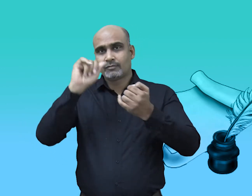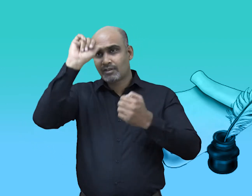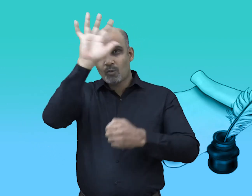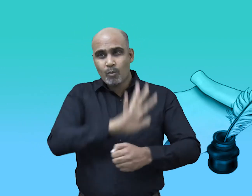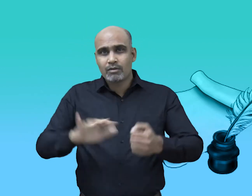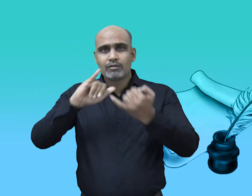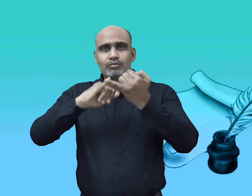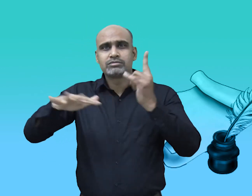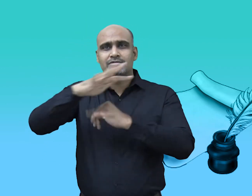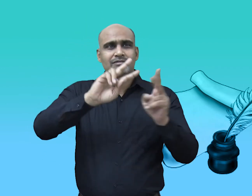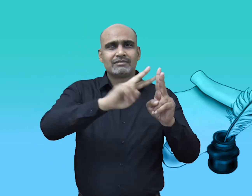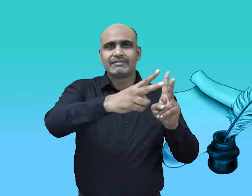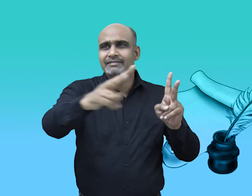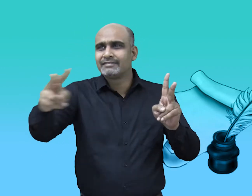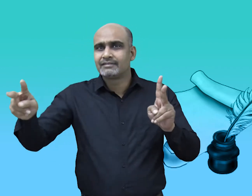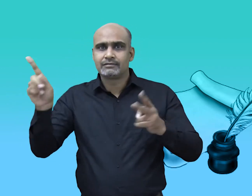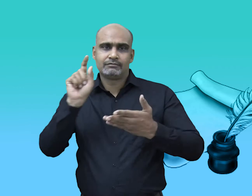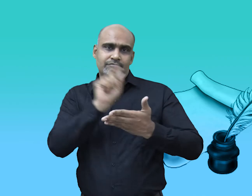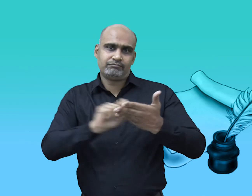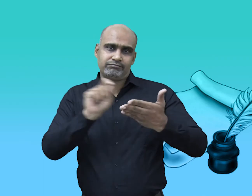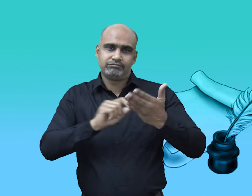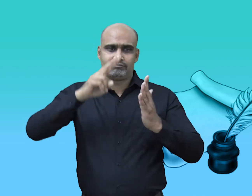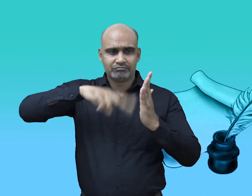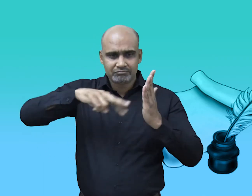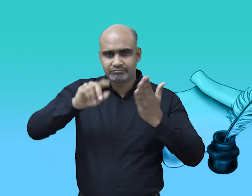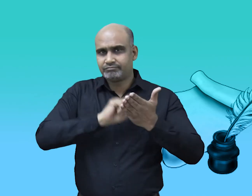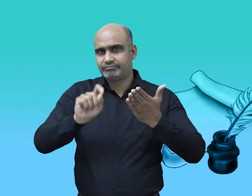नाटककार और भारत के एक सामाजिक विचारक थे।